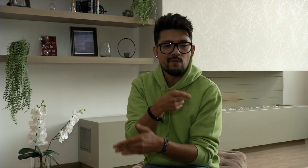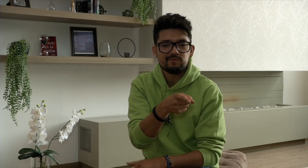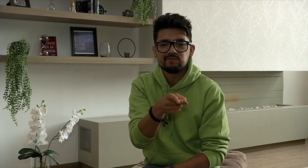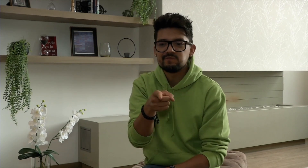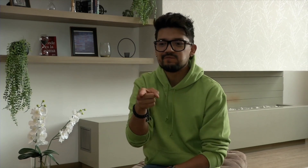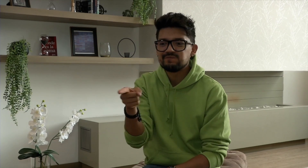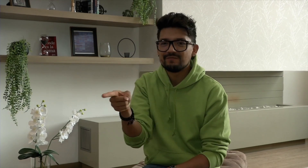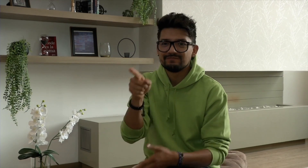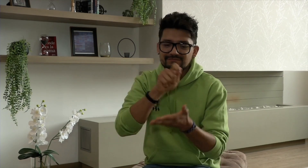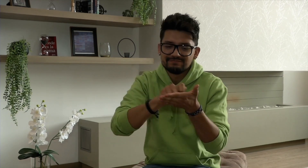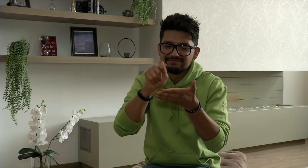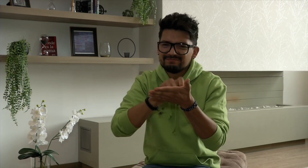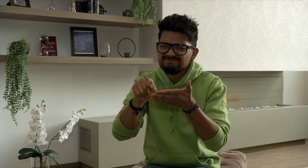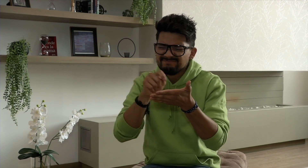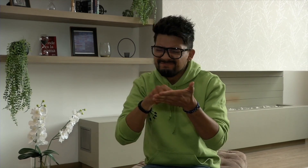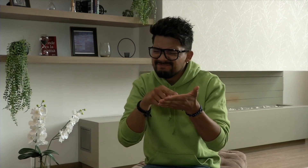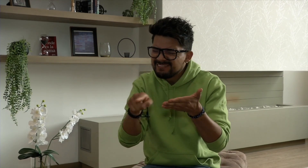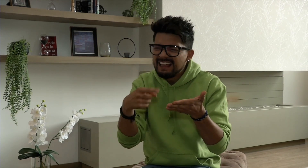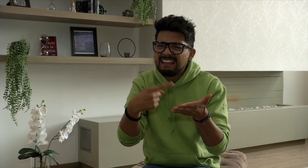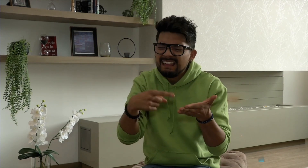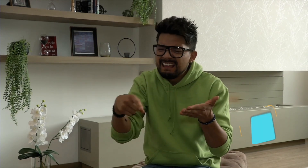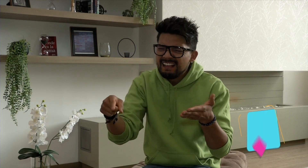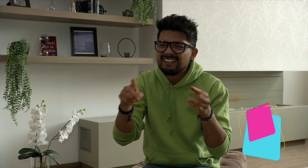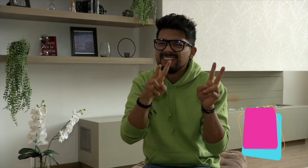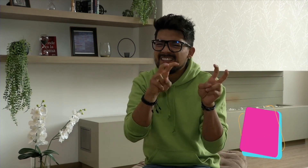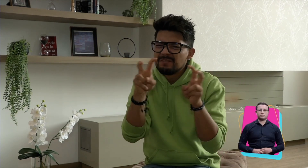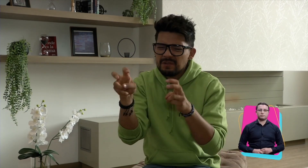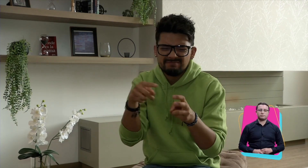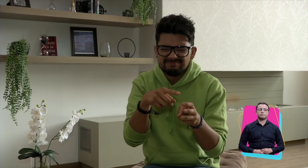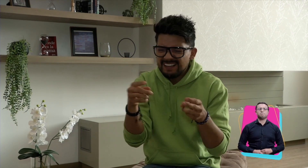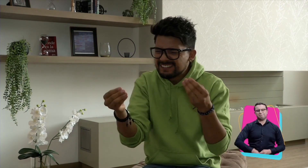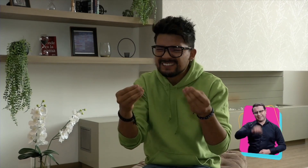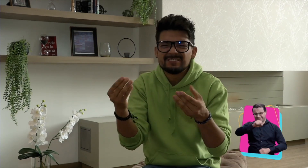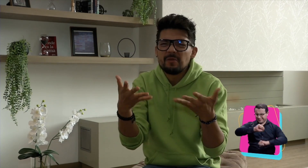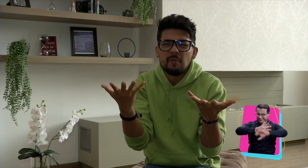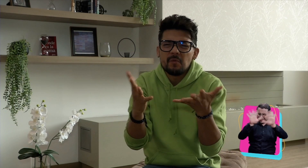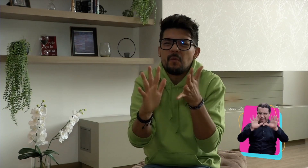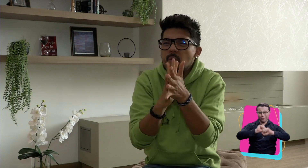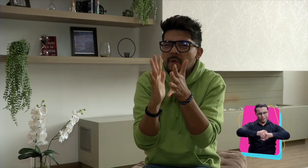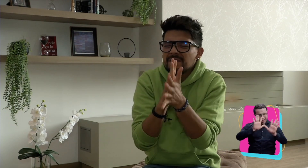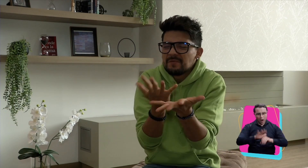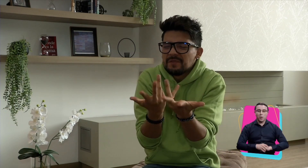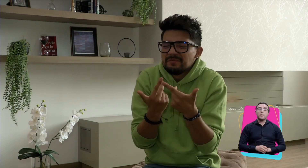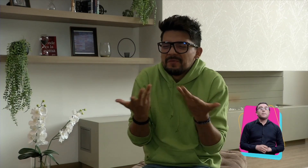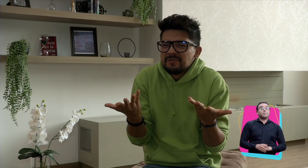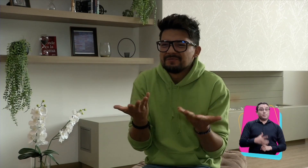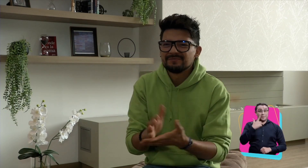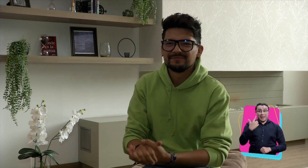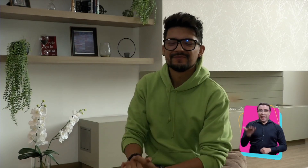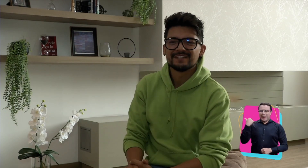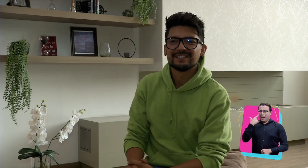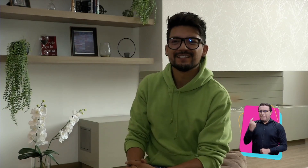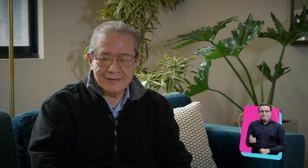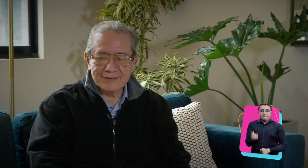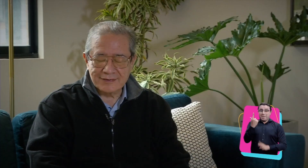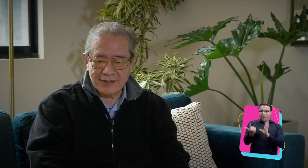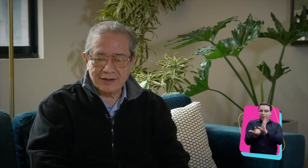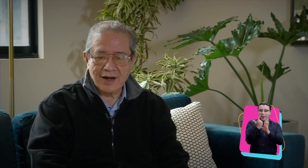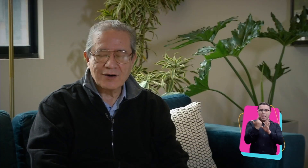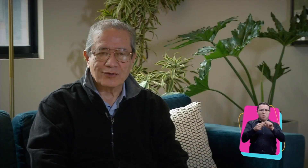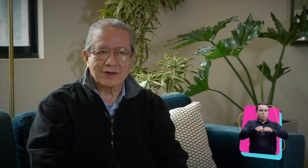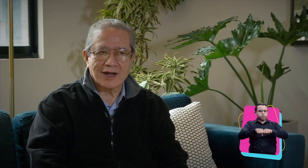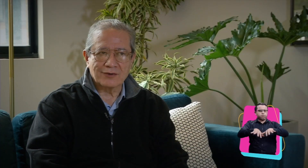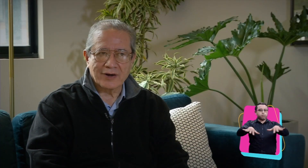nos contabas algo acerca de estos libros que tú has publicado. ¿Puedes contarnos un poco más acerca de estas publicaciones?